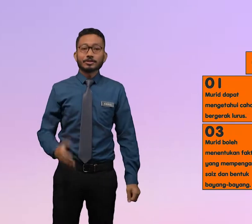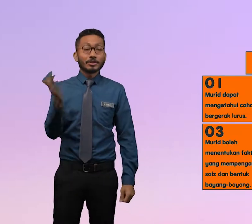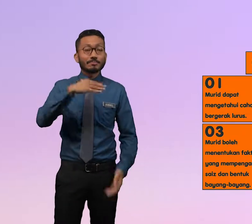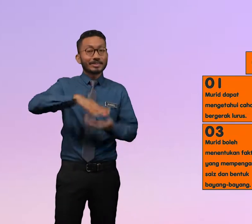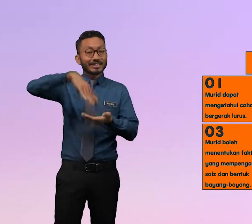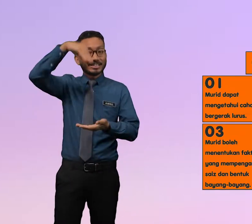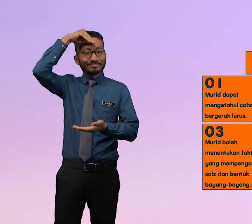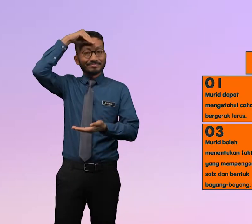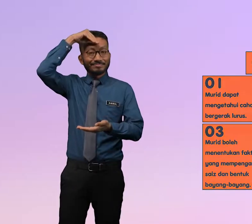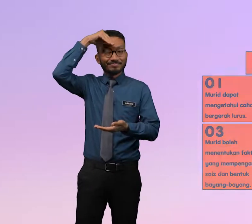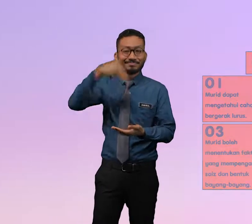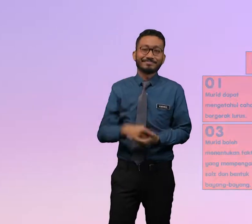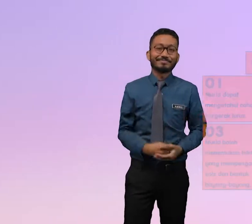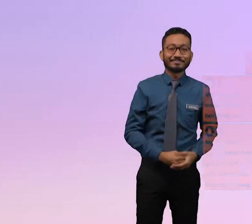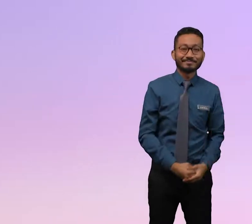Jom belajar.